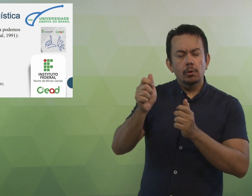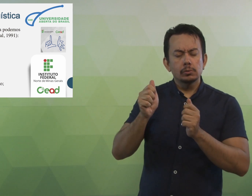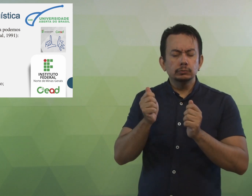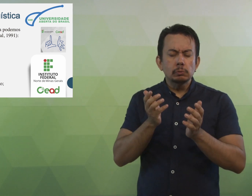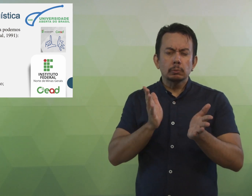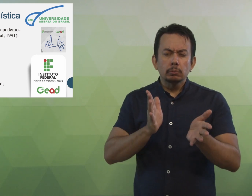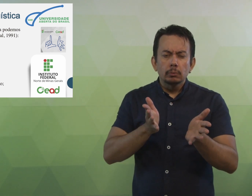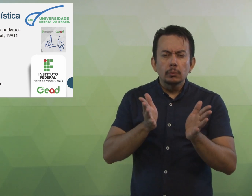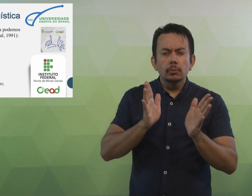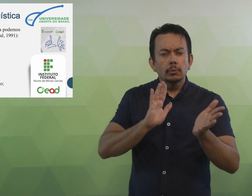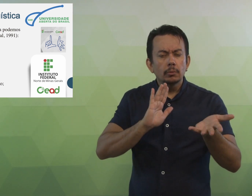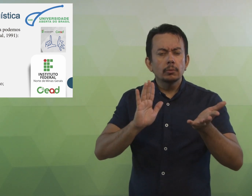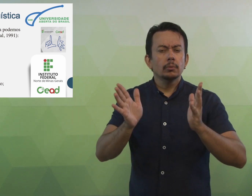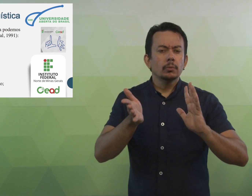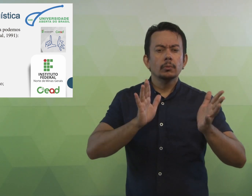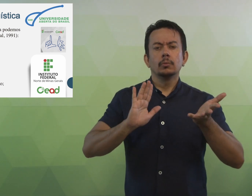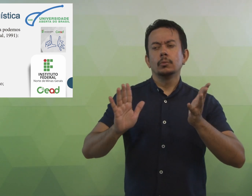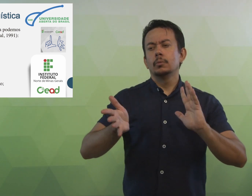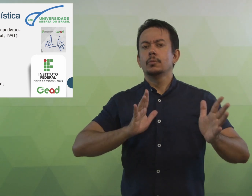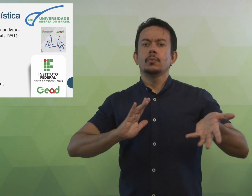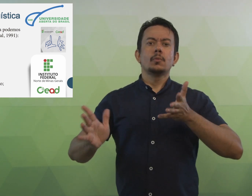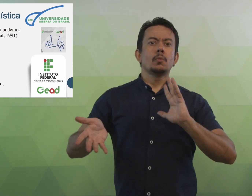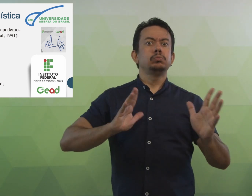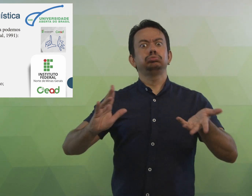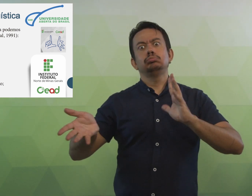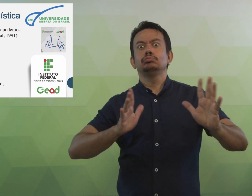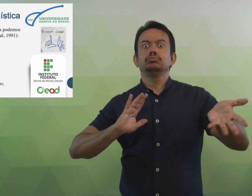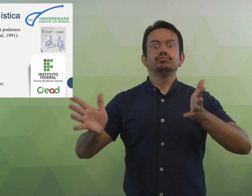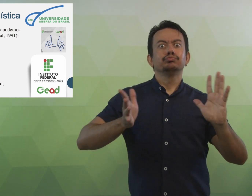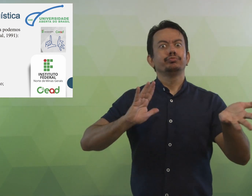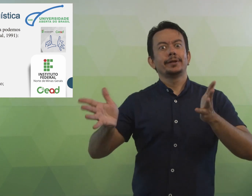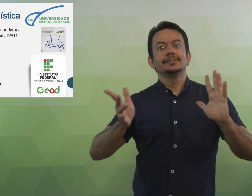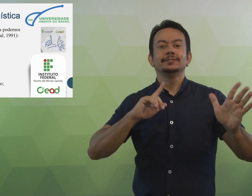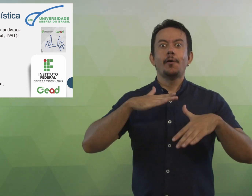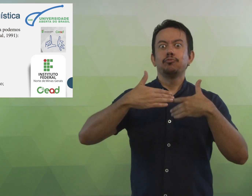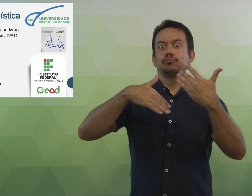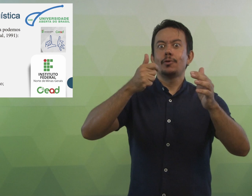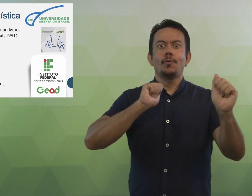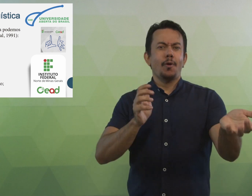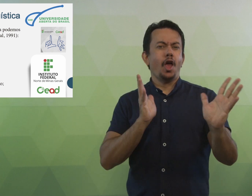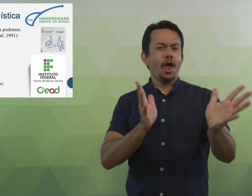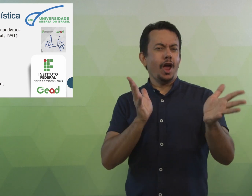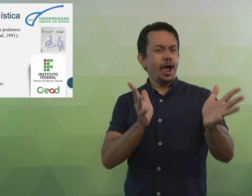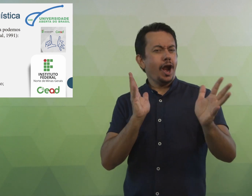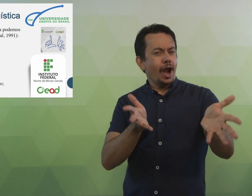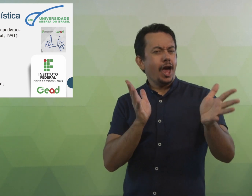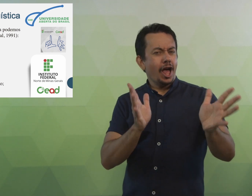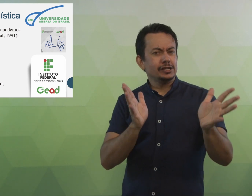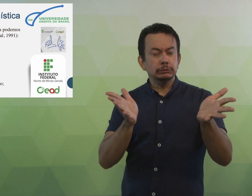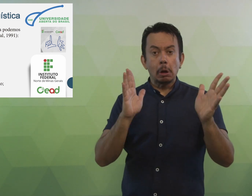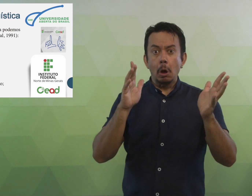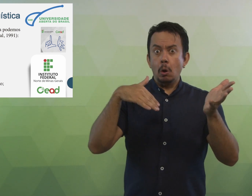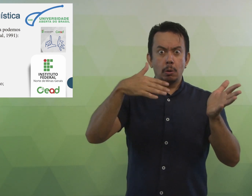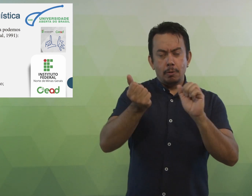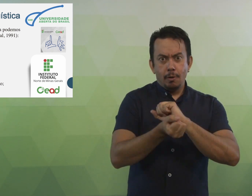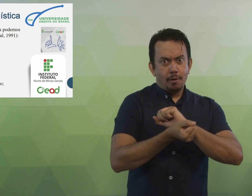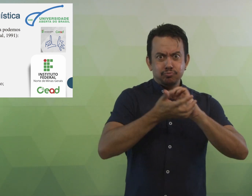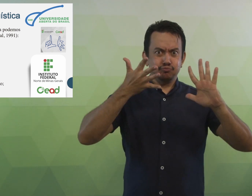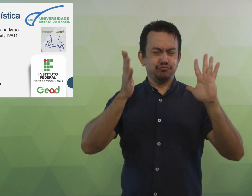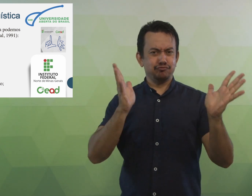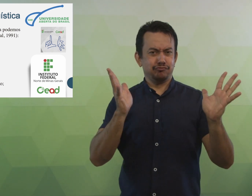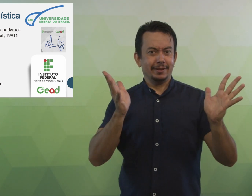Então, você observa qual o nível que essa pessoa tem, se essa pessoa consegue fazer um discurso de forma